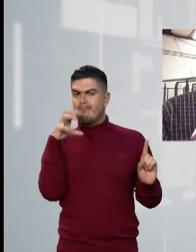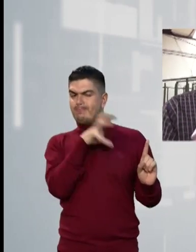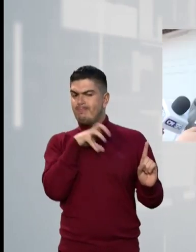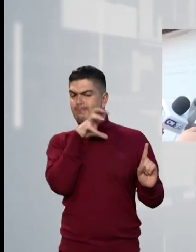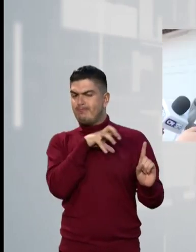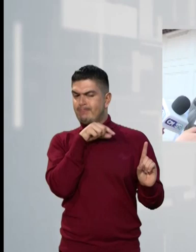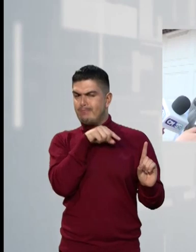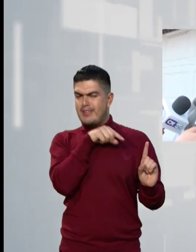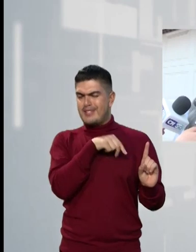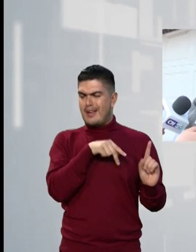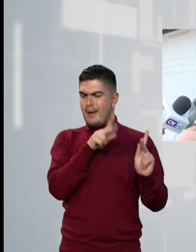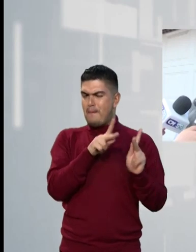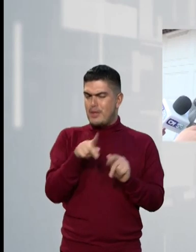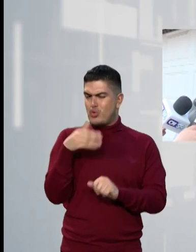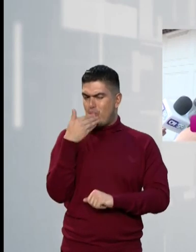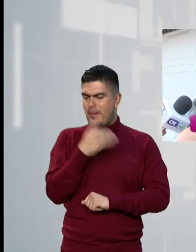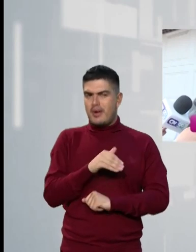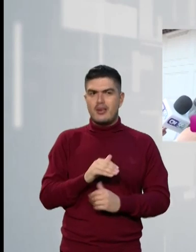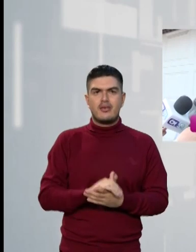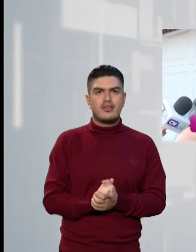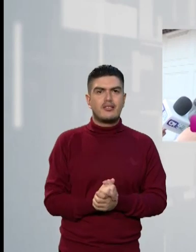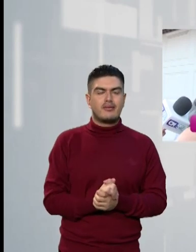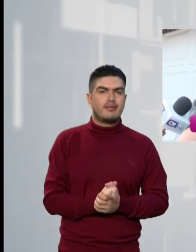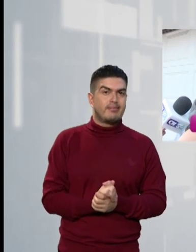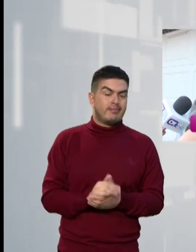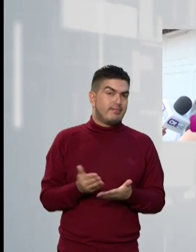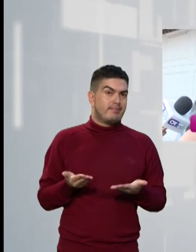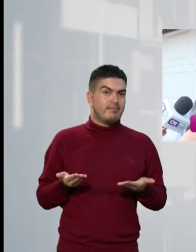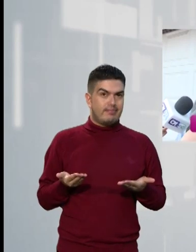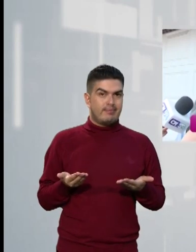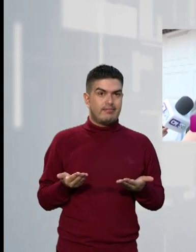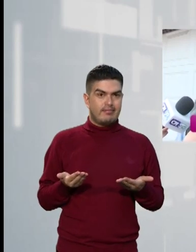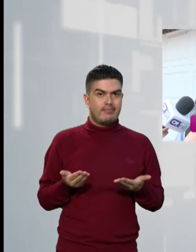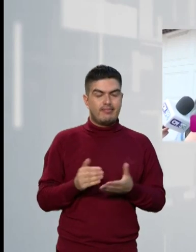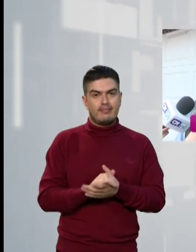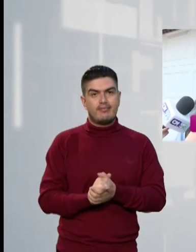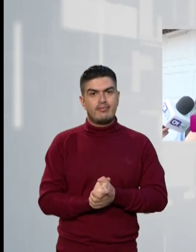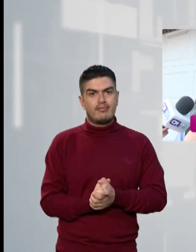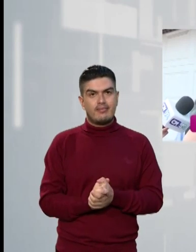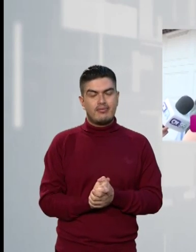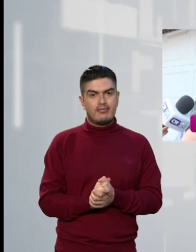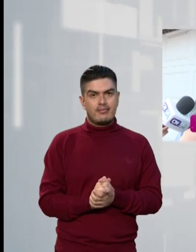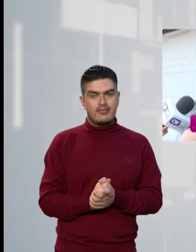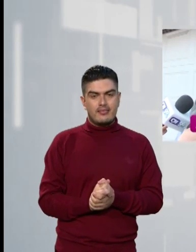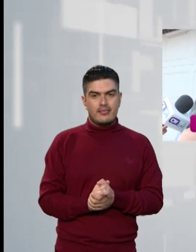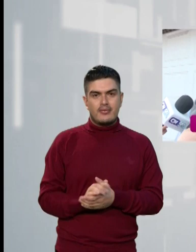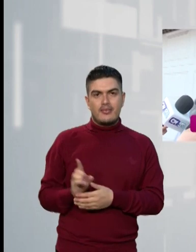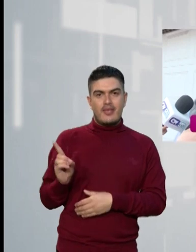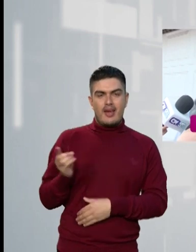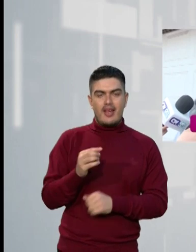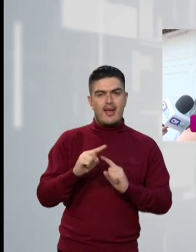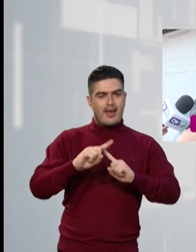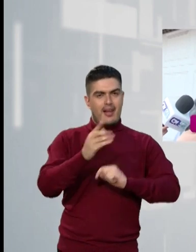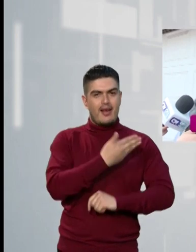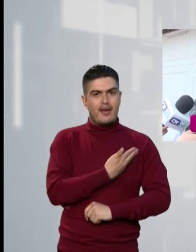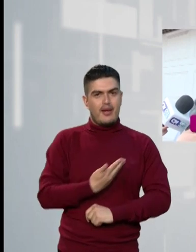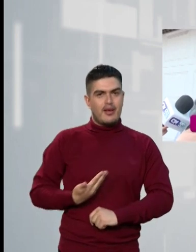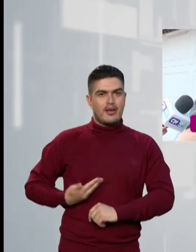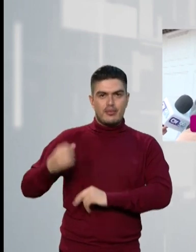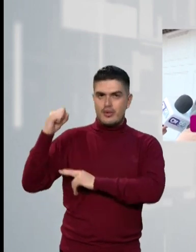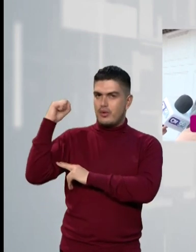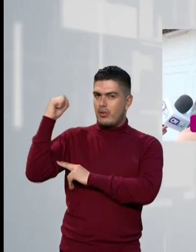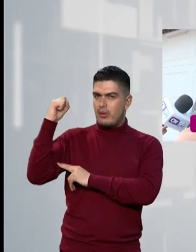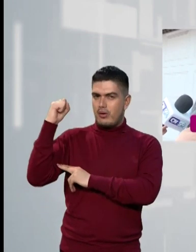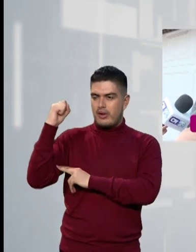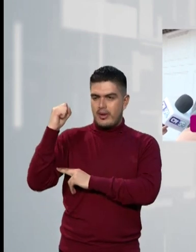delincuente es penoso verdad debió haber tenido sus últimos años de vida tratando de